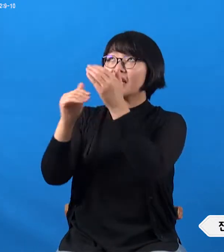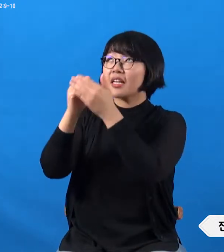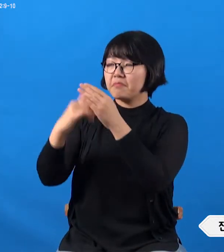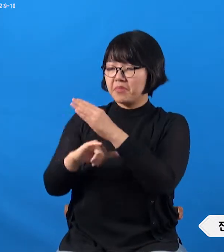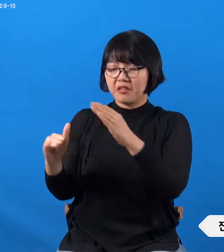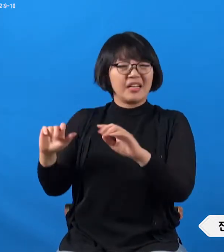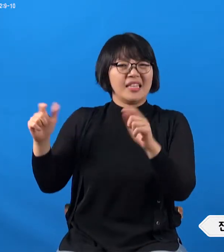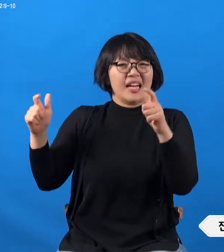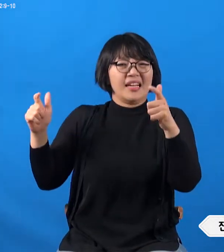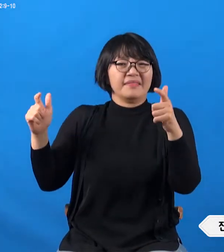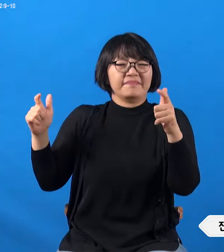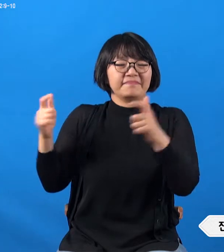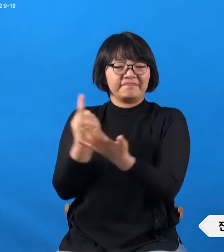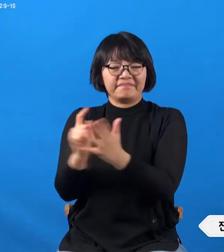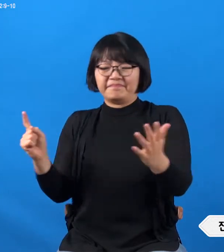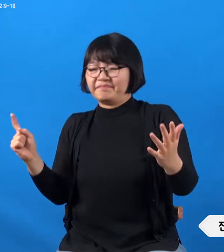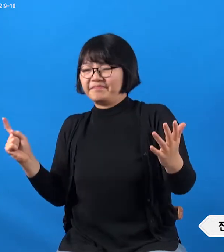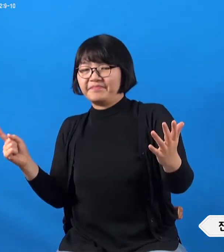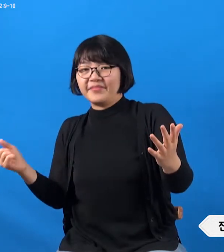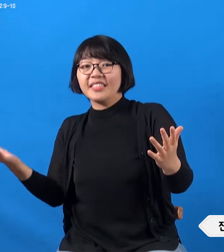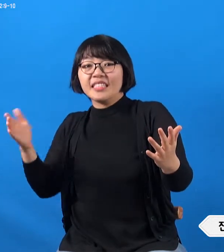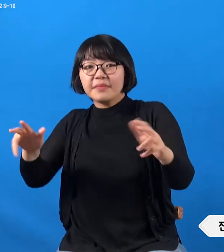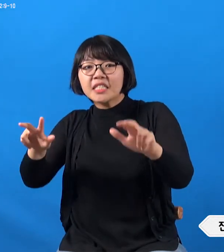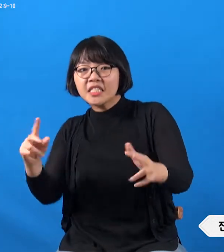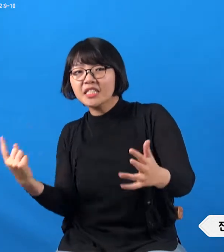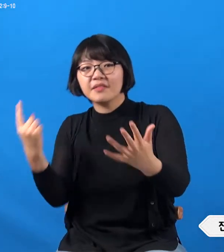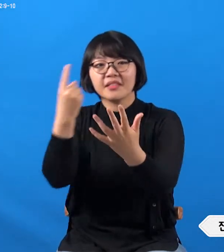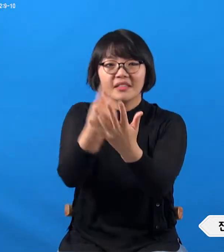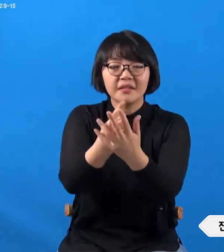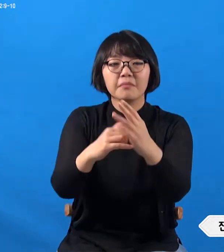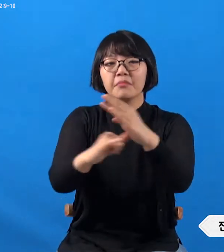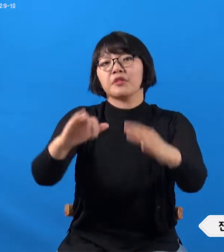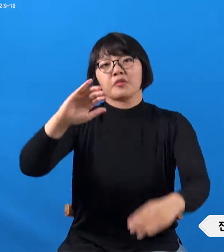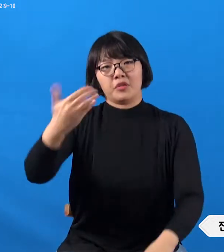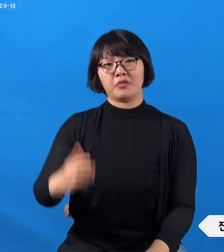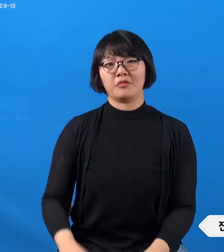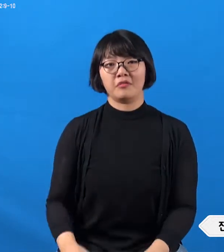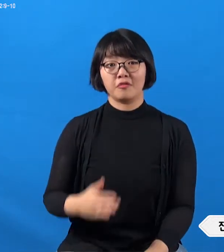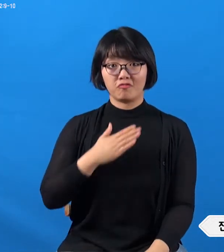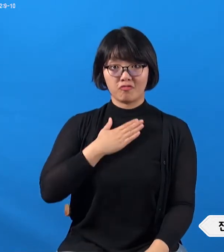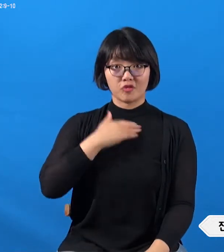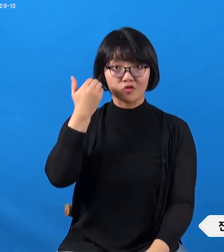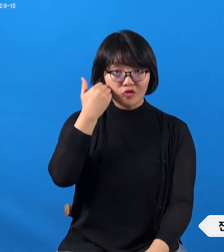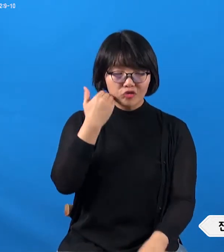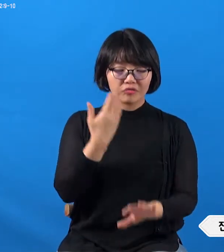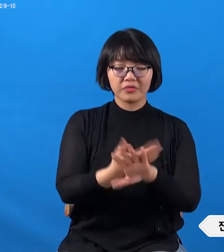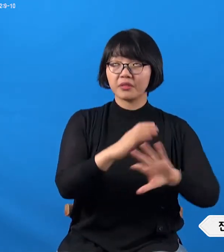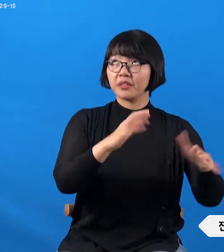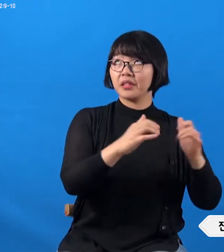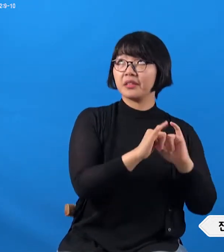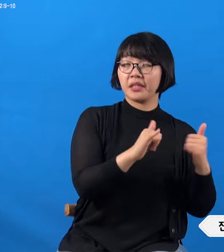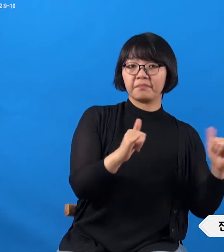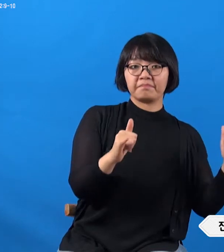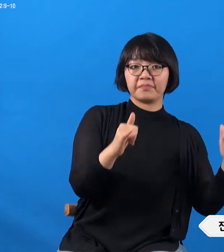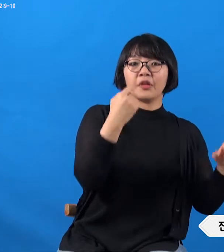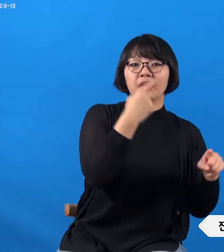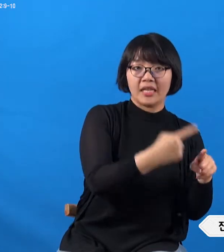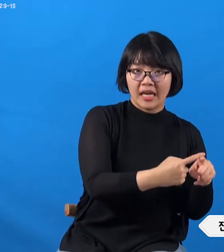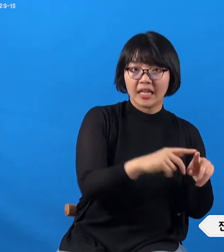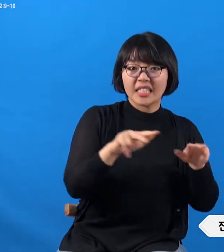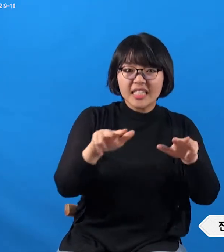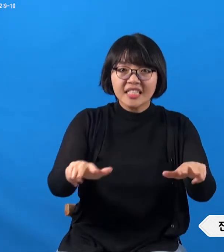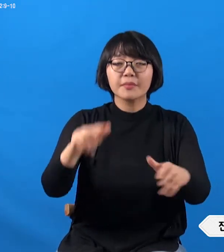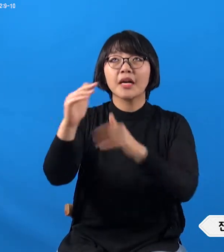백성이 아니었어요. 그런데 이제 하나님의 백성이 되었습니다. 이방인이었던 우리들, 그러나 하나님의